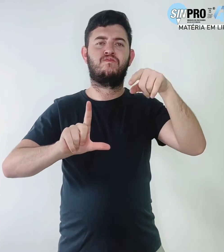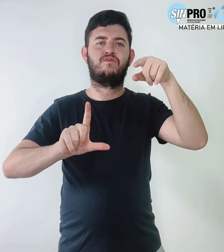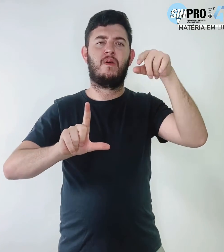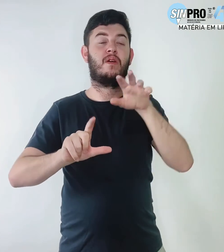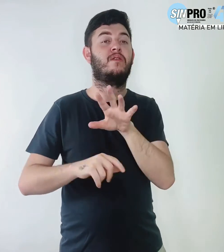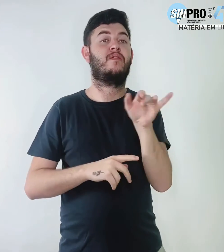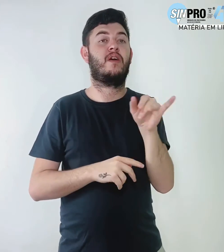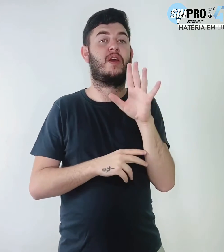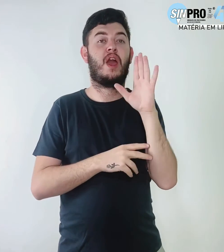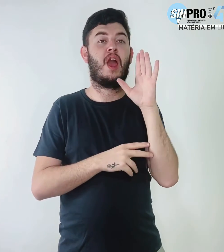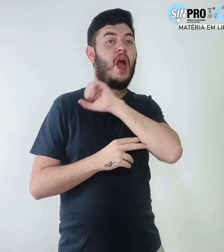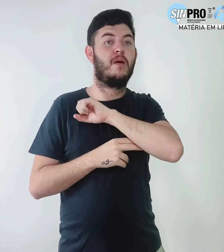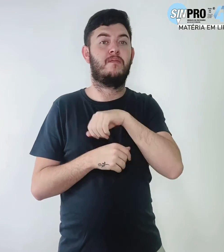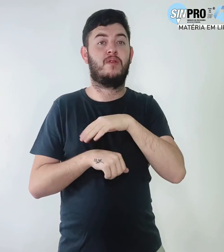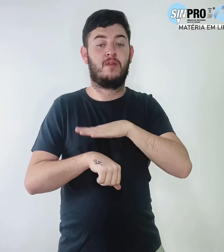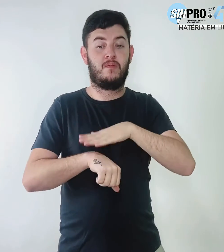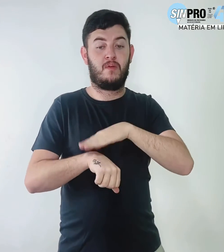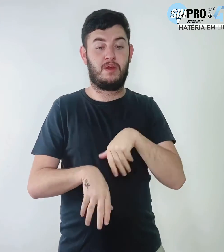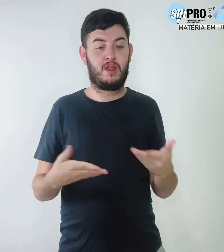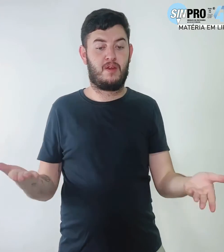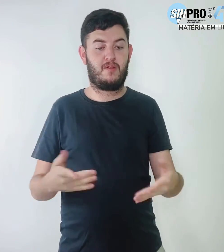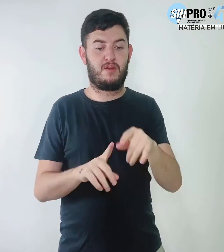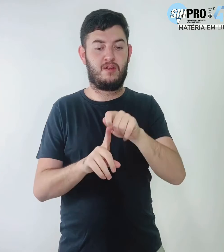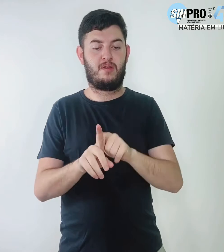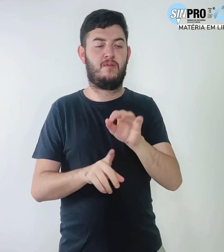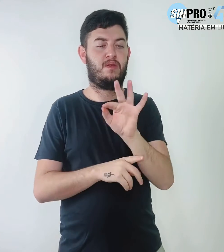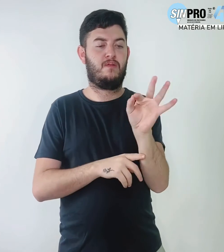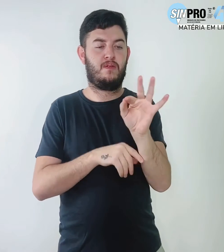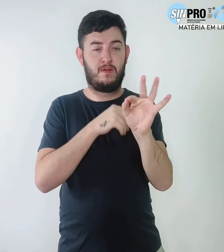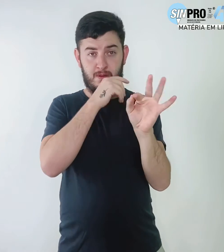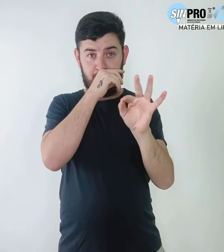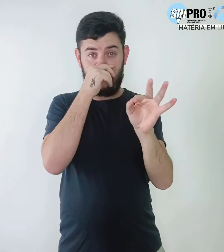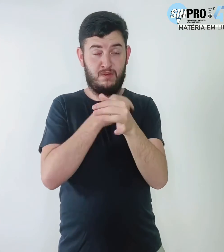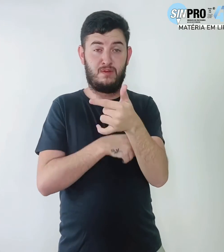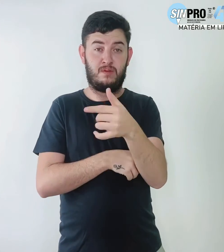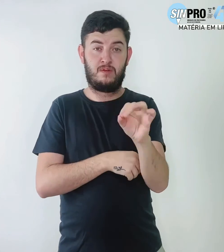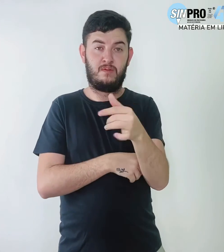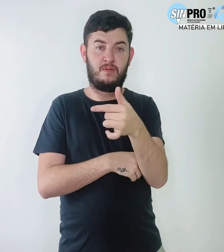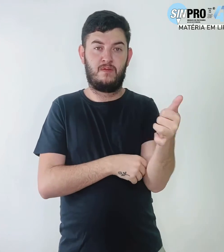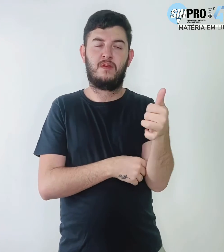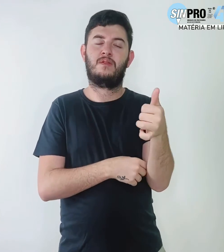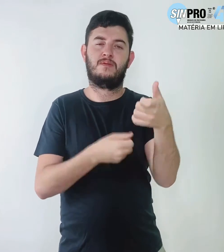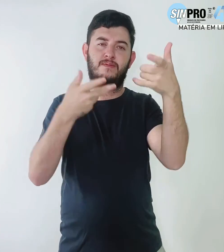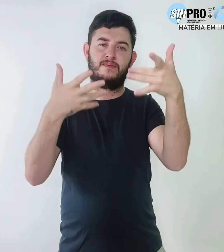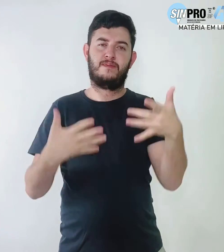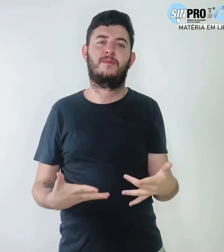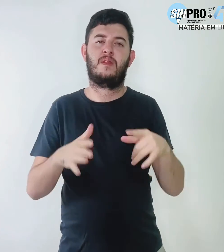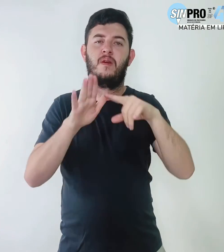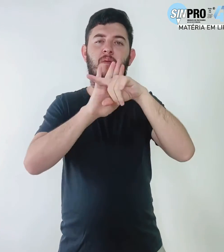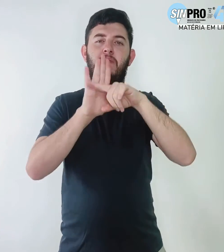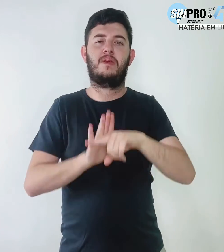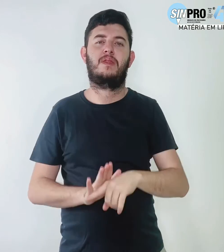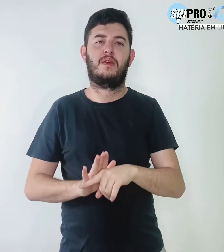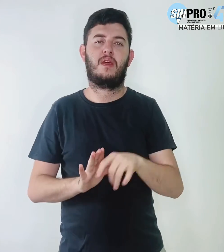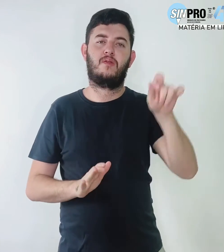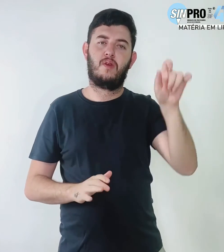que ganha velocidade agora, a partir de fevereiro de 2021, afirma o